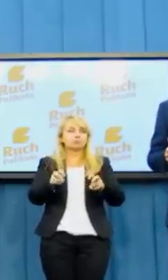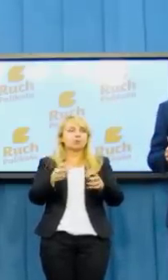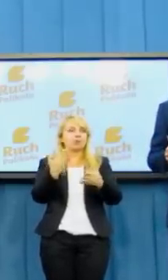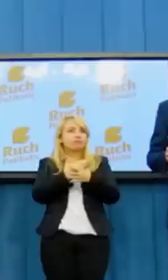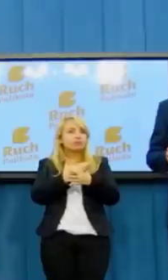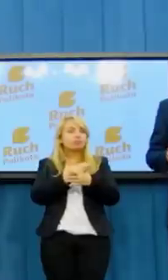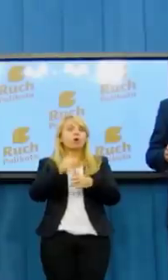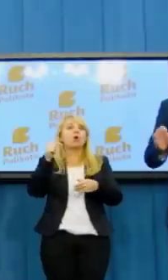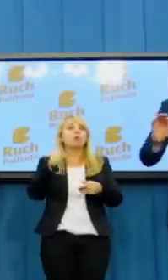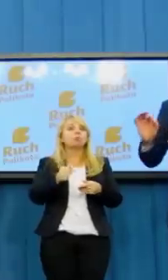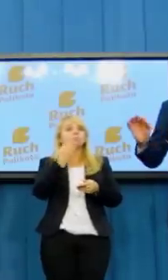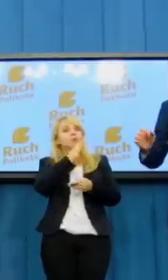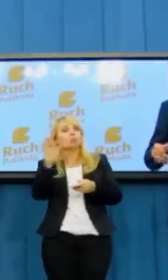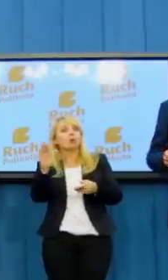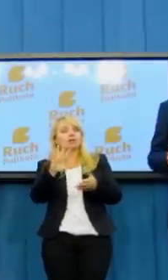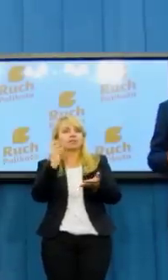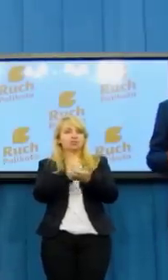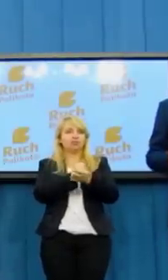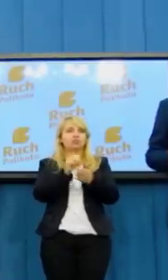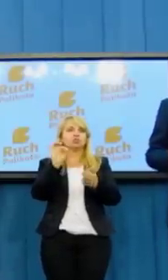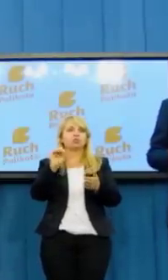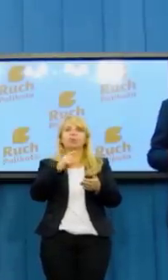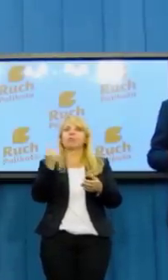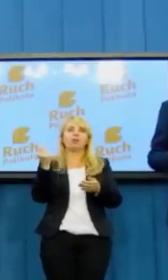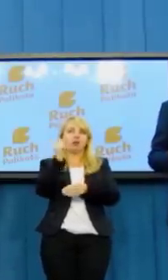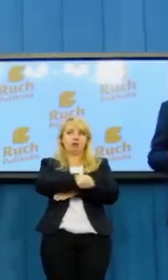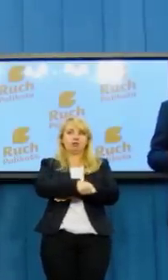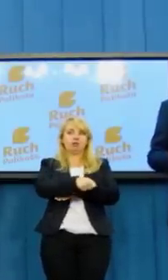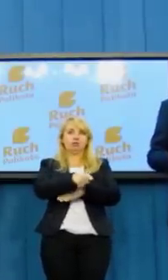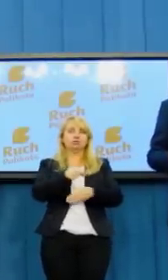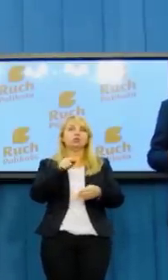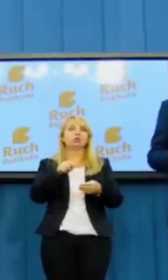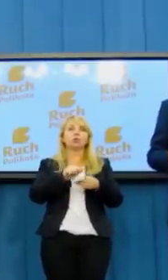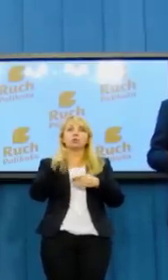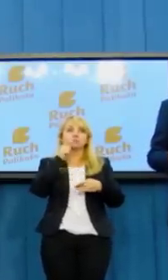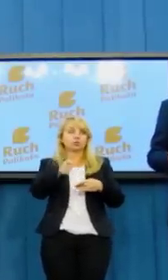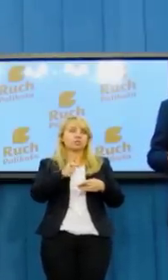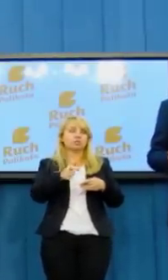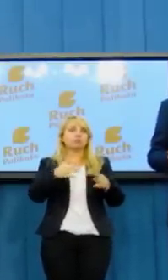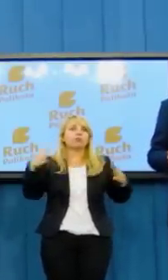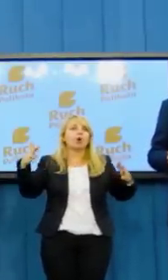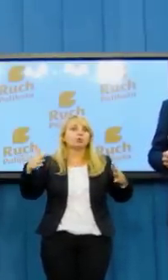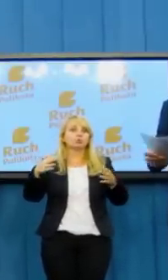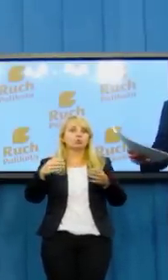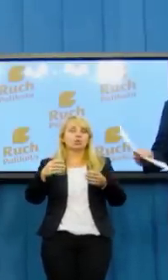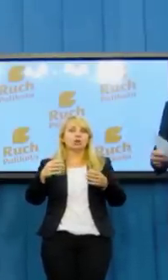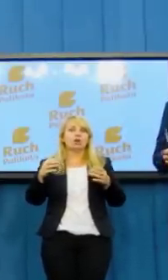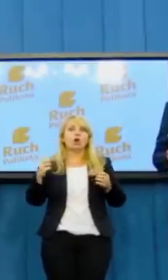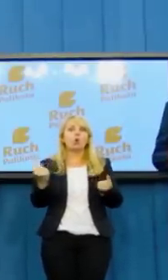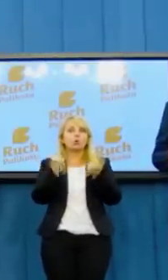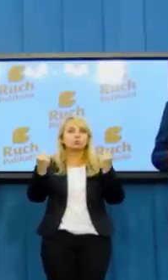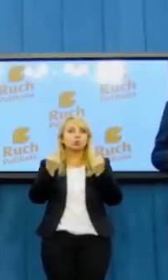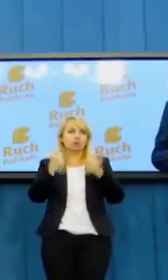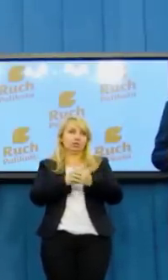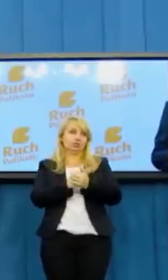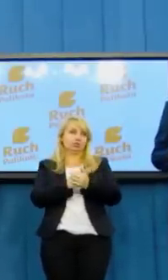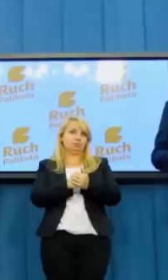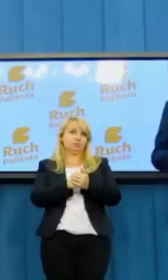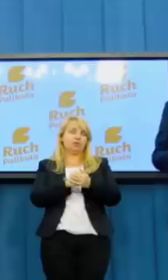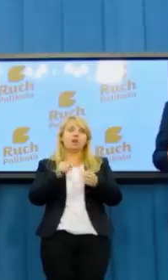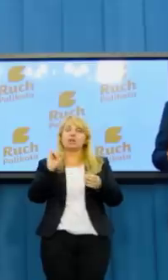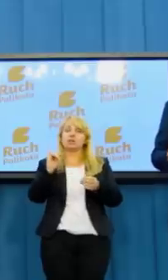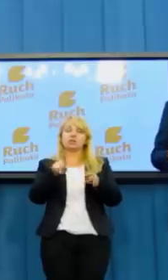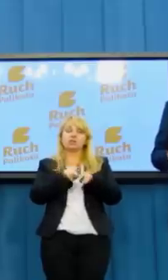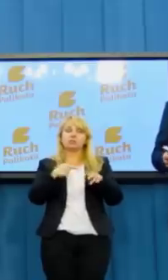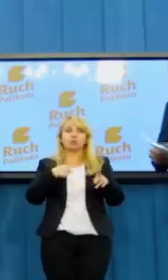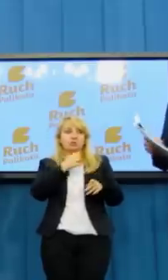oświadczenie o niekaralności, oczywiście z określonych przestępstw, to przestępstwa w dużej mierze na charakterze gospodarczym. Ruch Palikota również